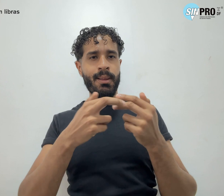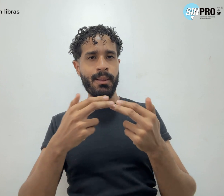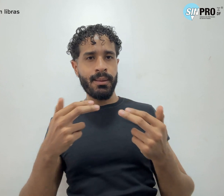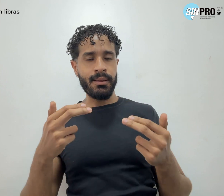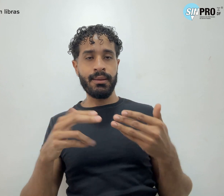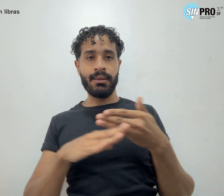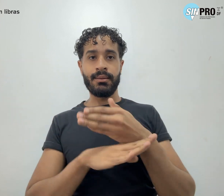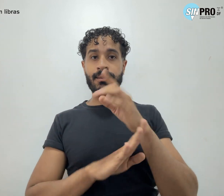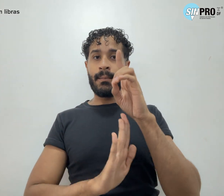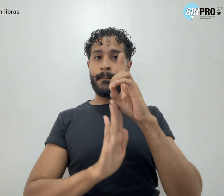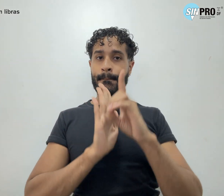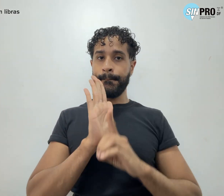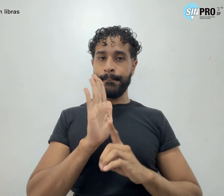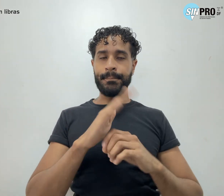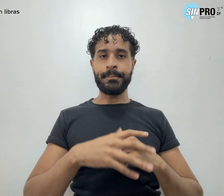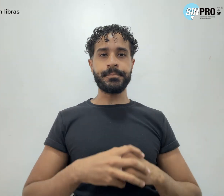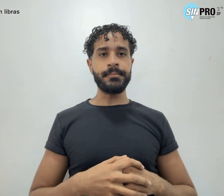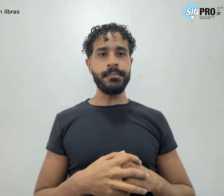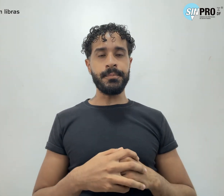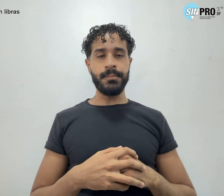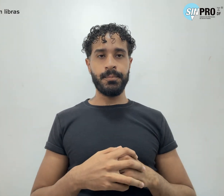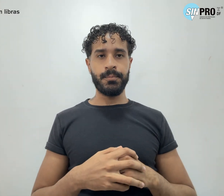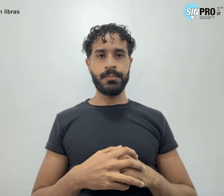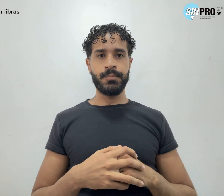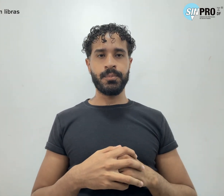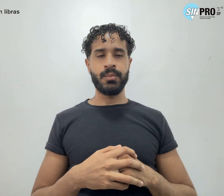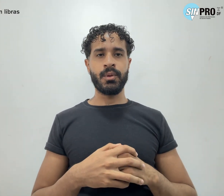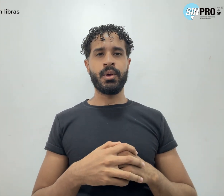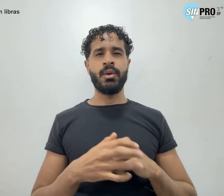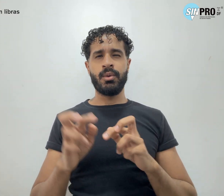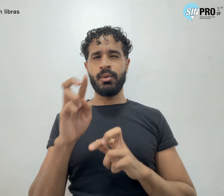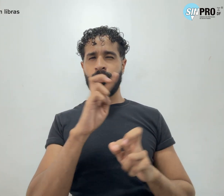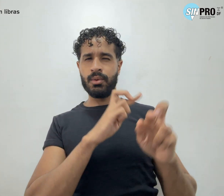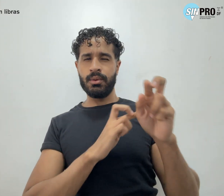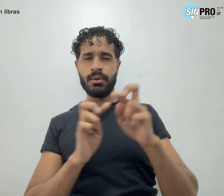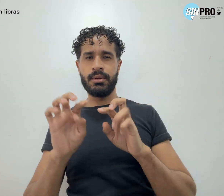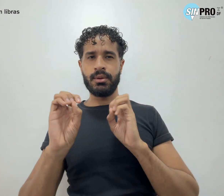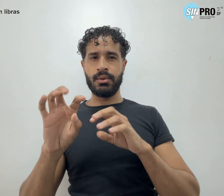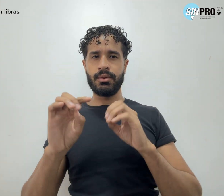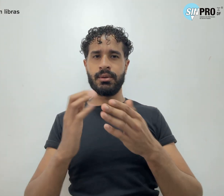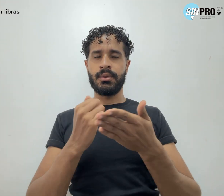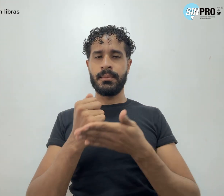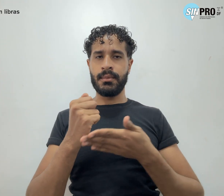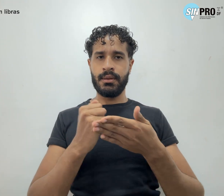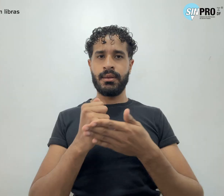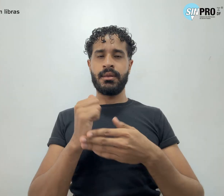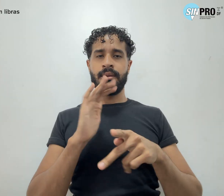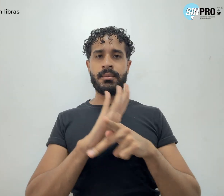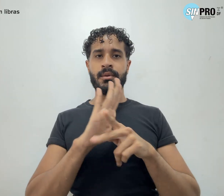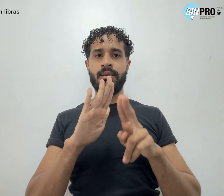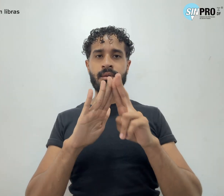direitos. O Observatório da Educação Básica da Universidade de